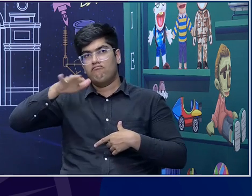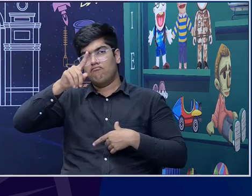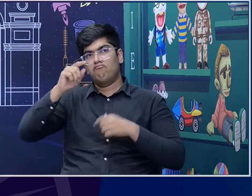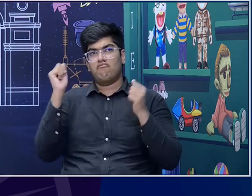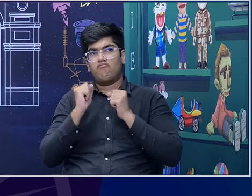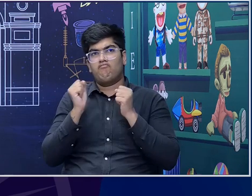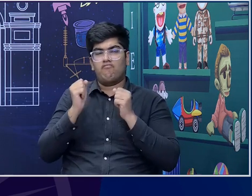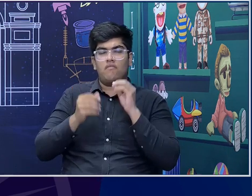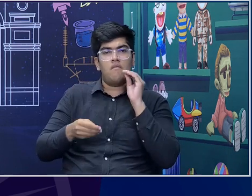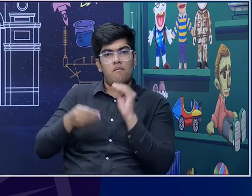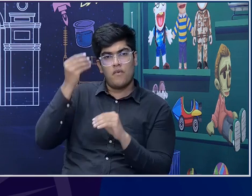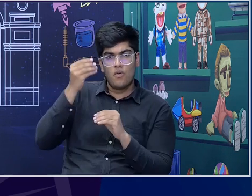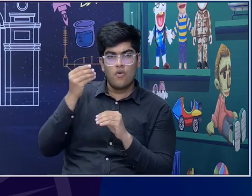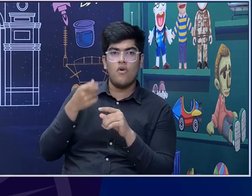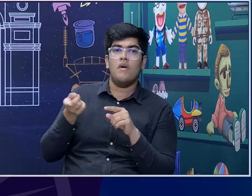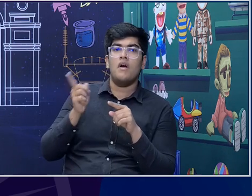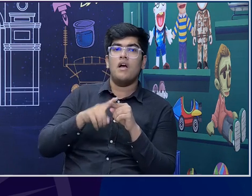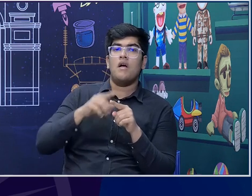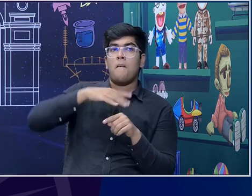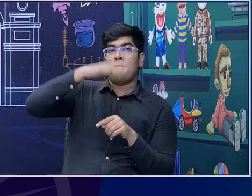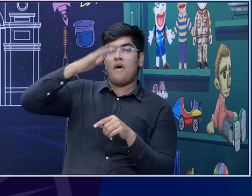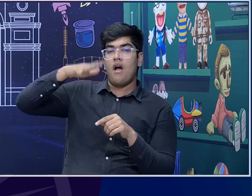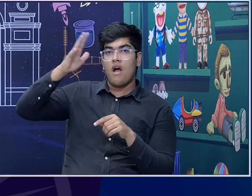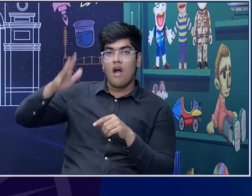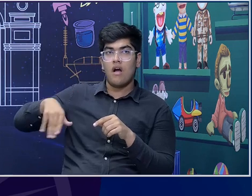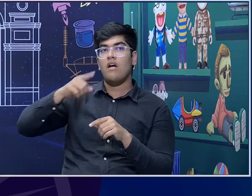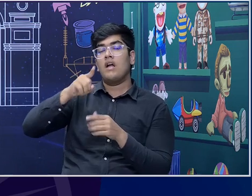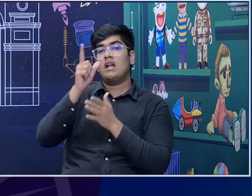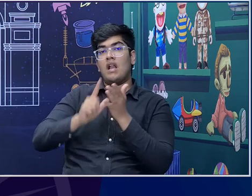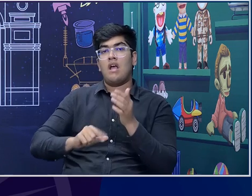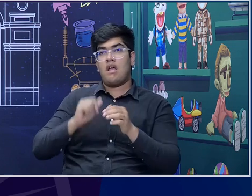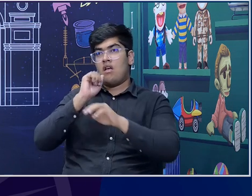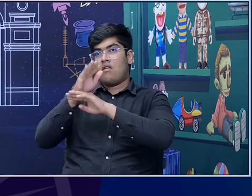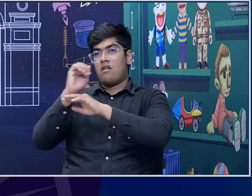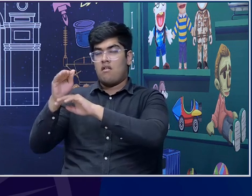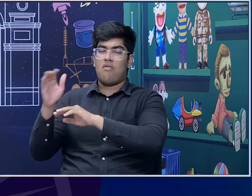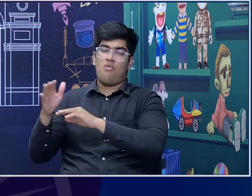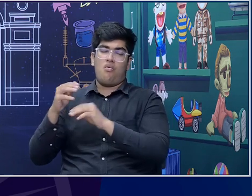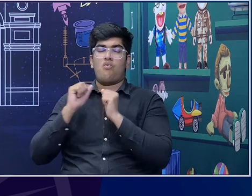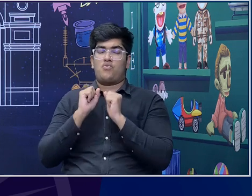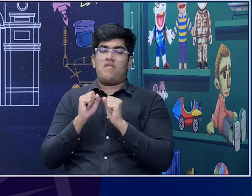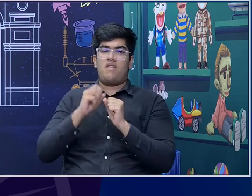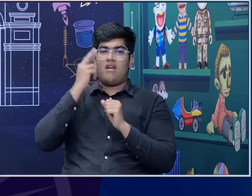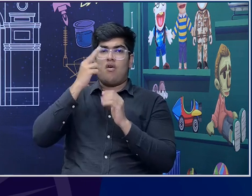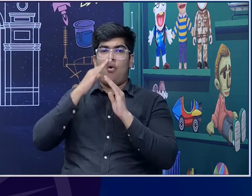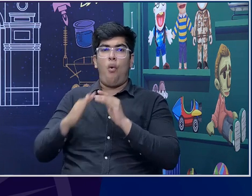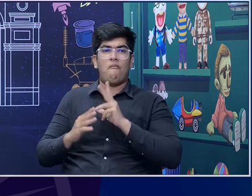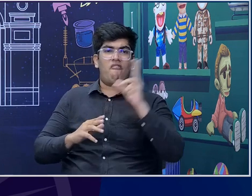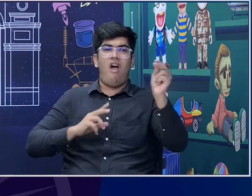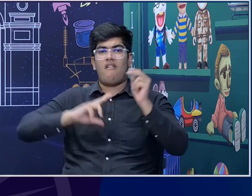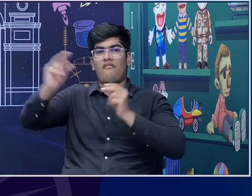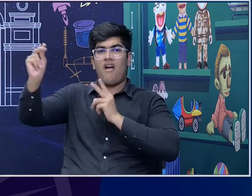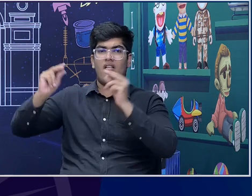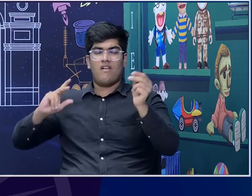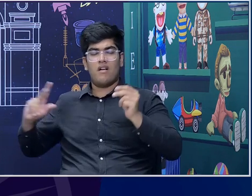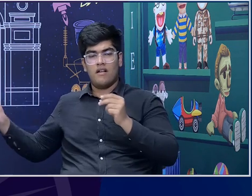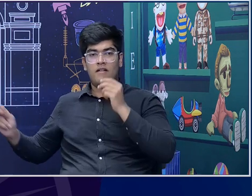और पहाडी लाके की विज़े से घर-घर चुठेया पहुंच आना तो बड़ा मुश्किल का काम होता होगा मैं विल्कुल जी देखिया जो